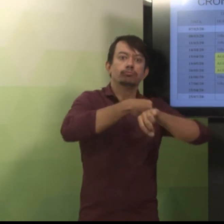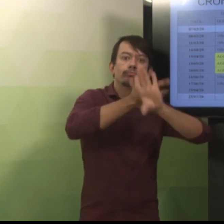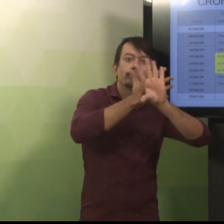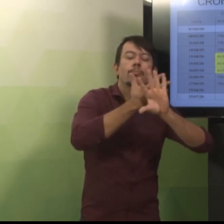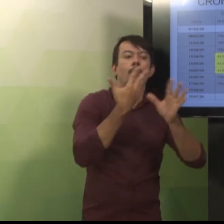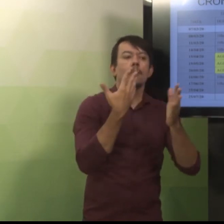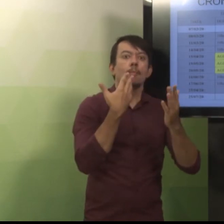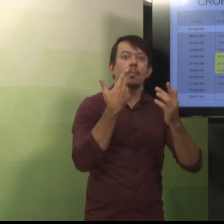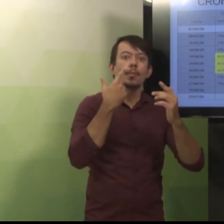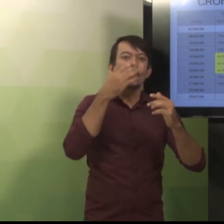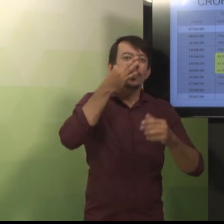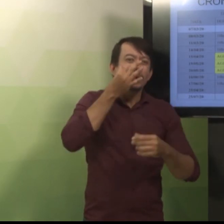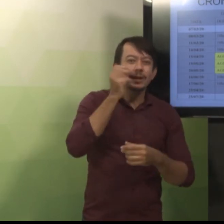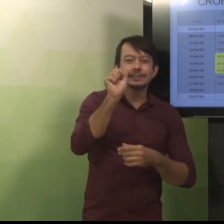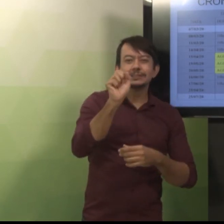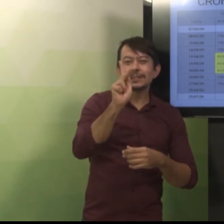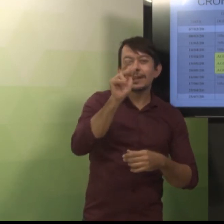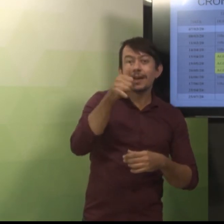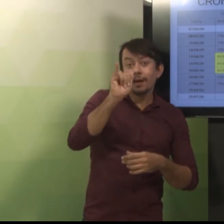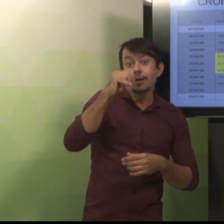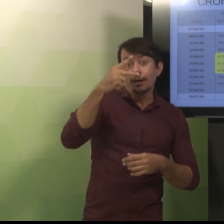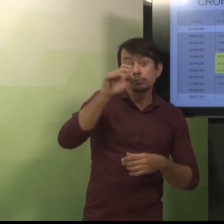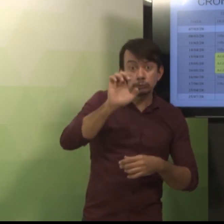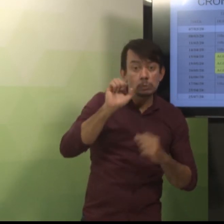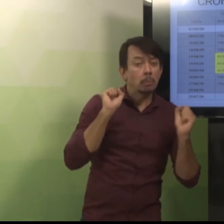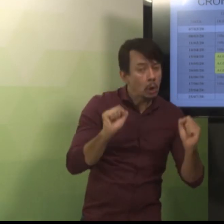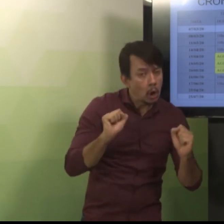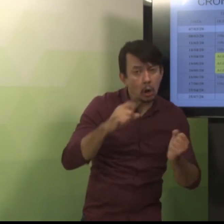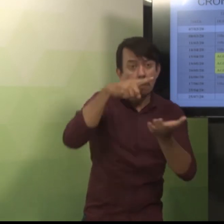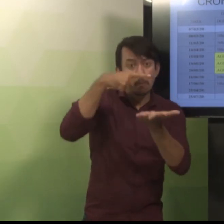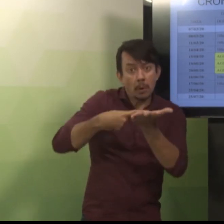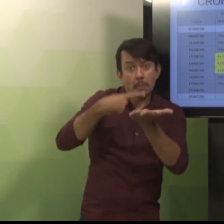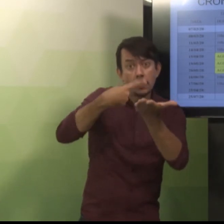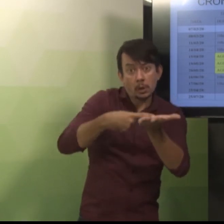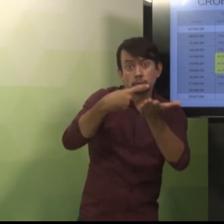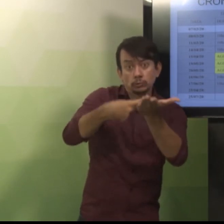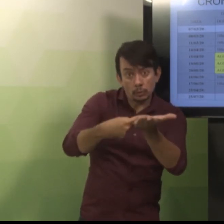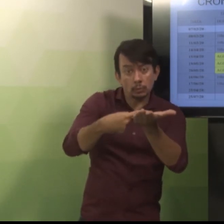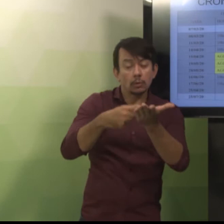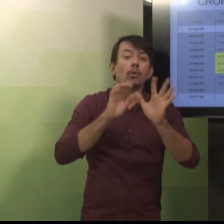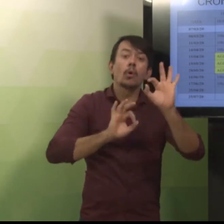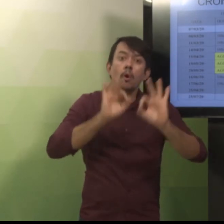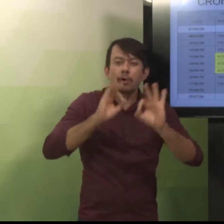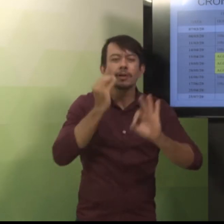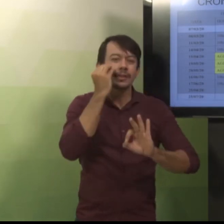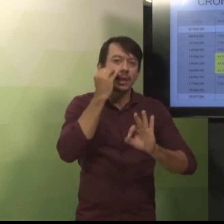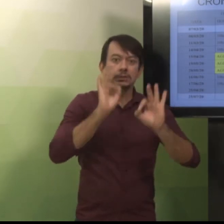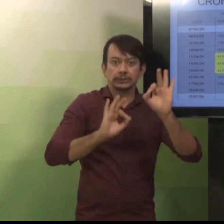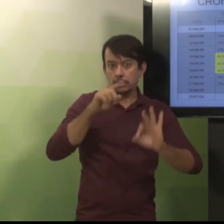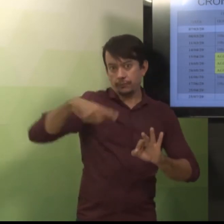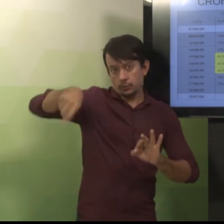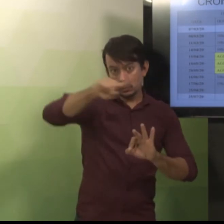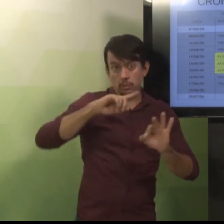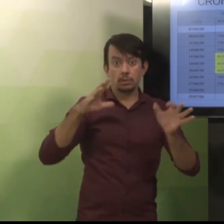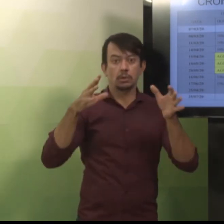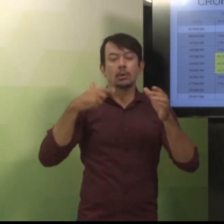Então, pode ser via webcam, Skype. Vamos marcar, vamos agendar ainda, vamos nos organizar, ok?